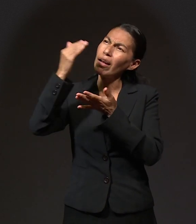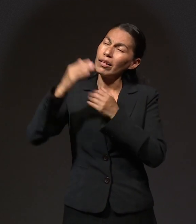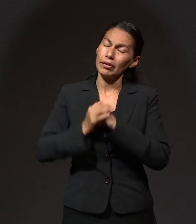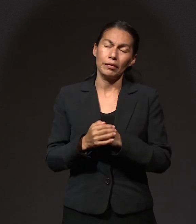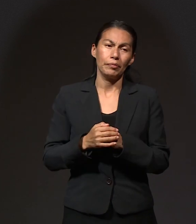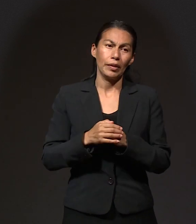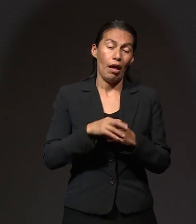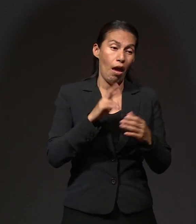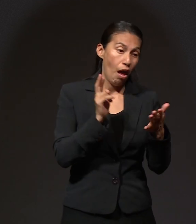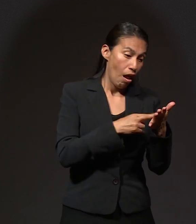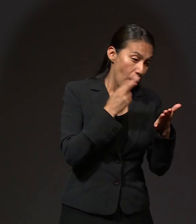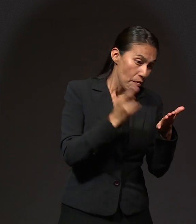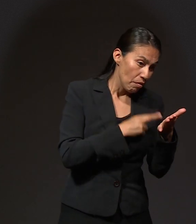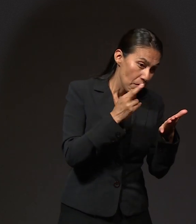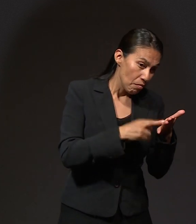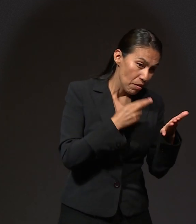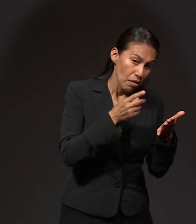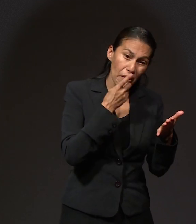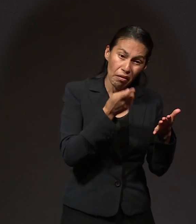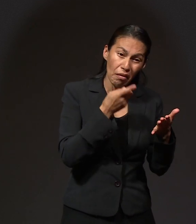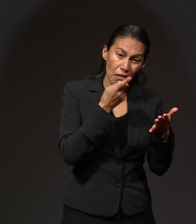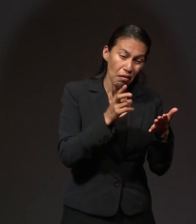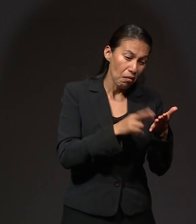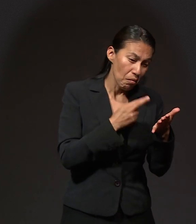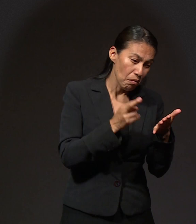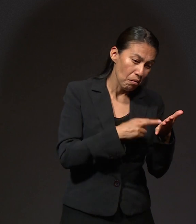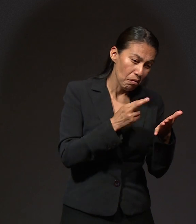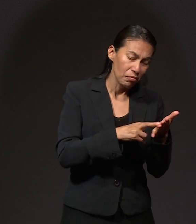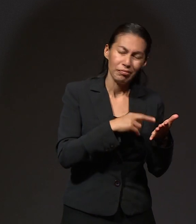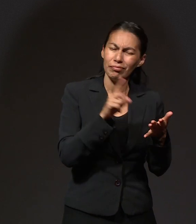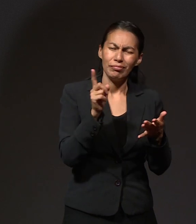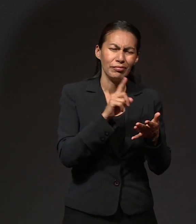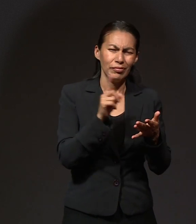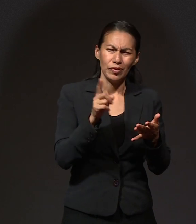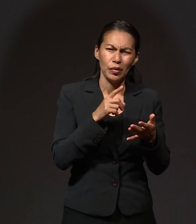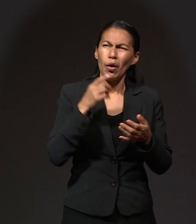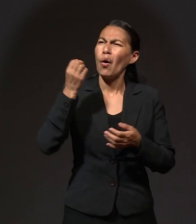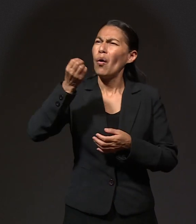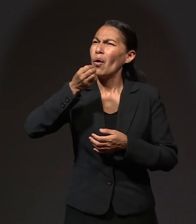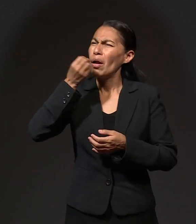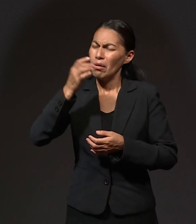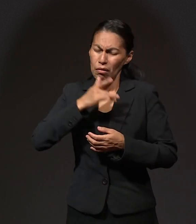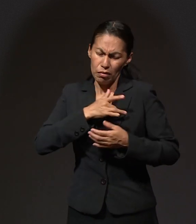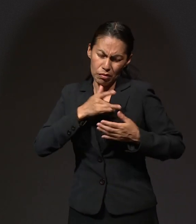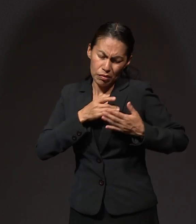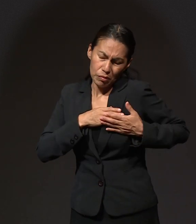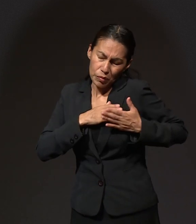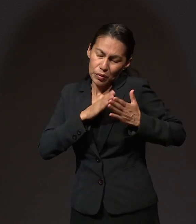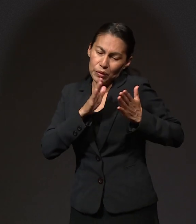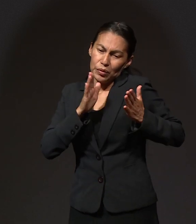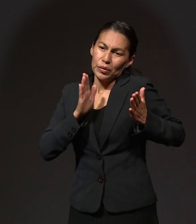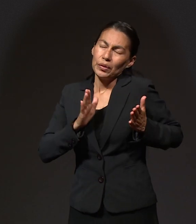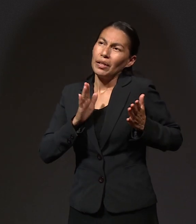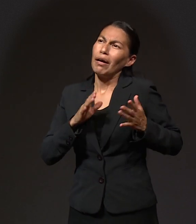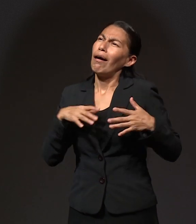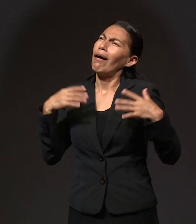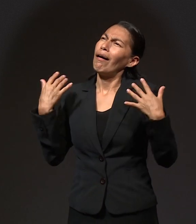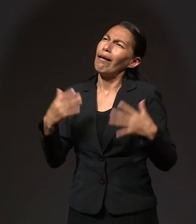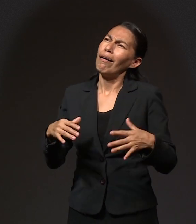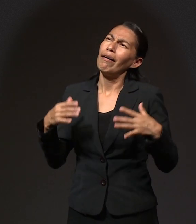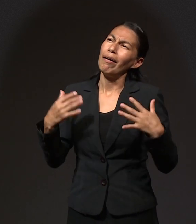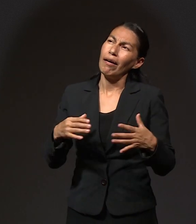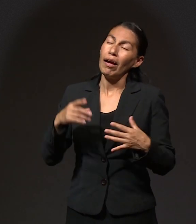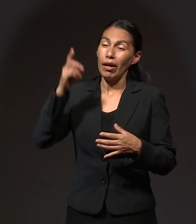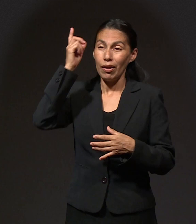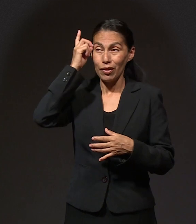orar, platicando, hablando con Dios, y confiando que en su momento Dios va a actuar y nos va a sorprender